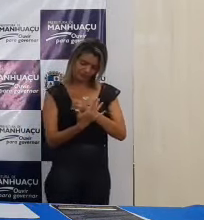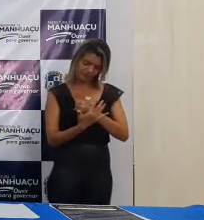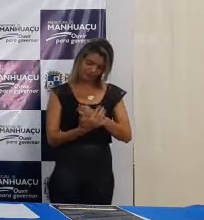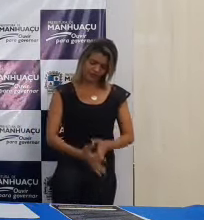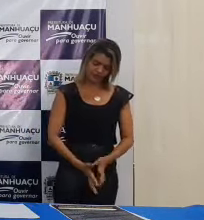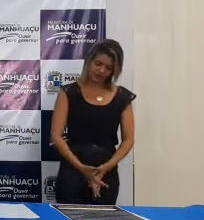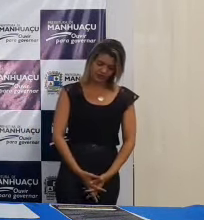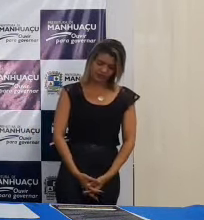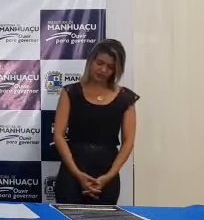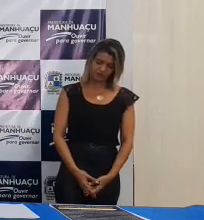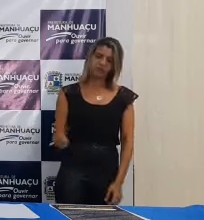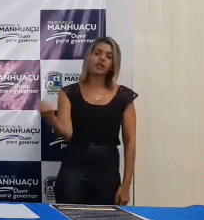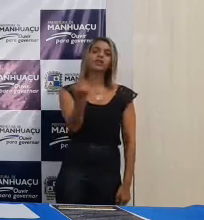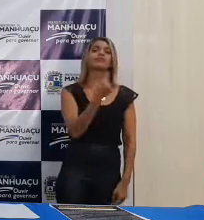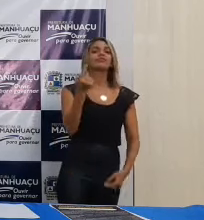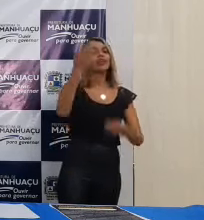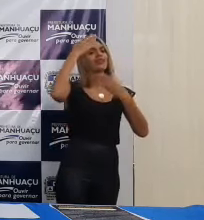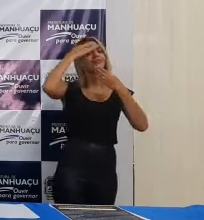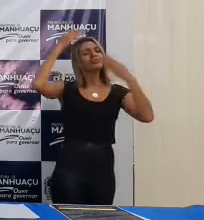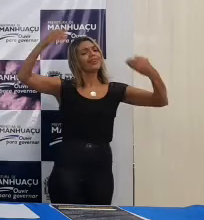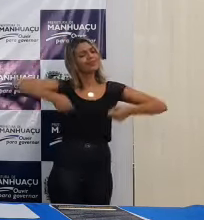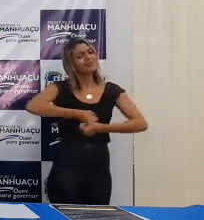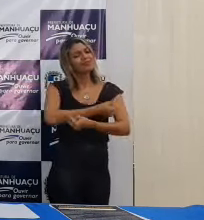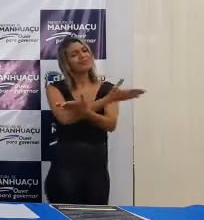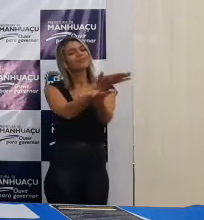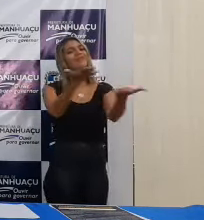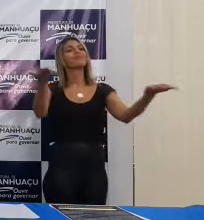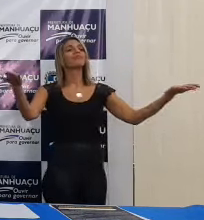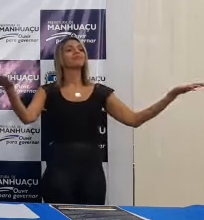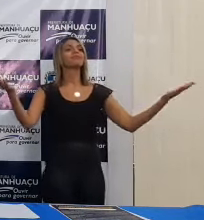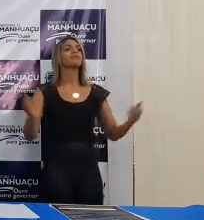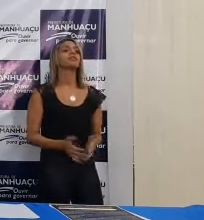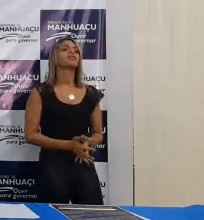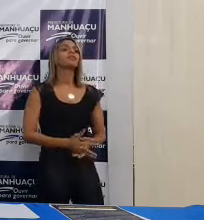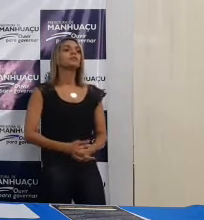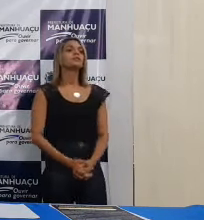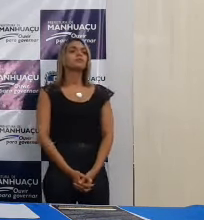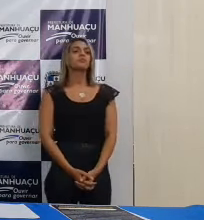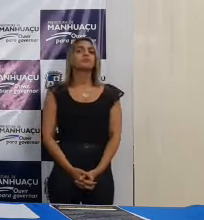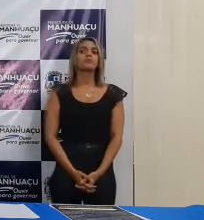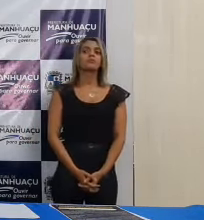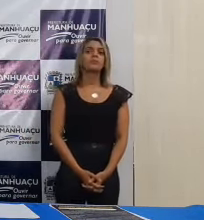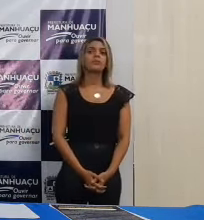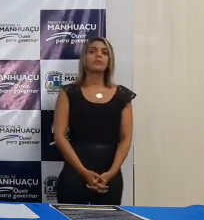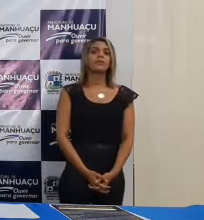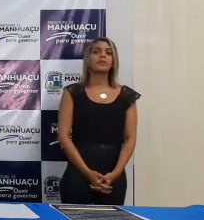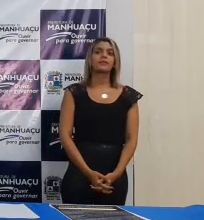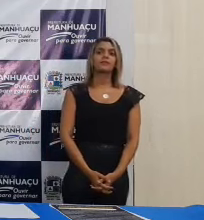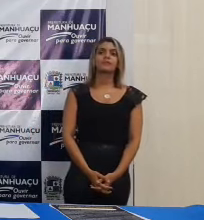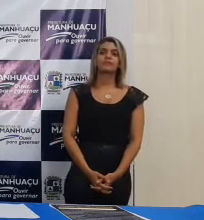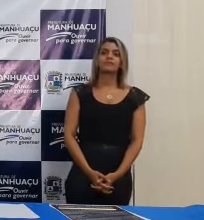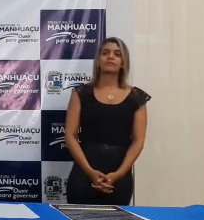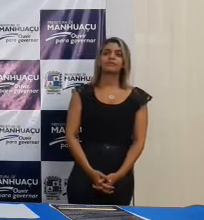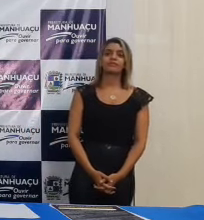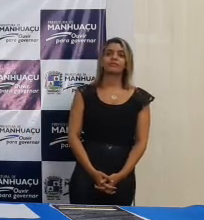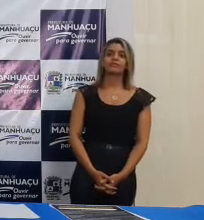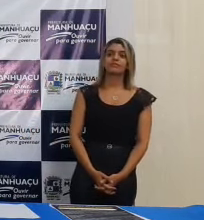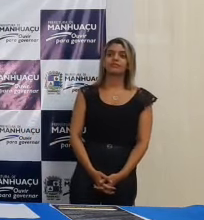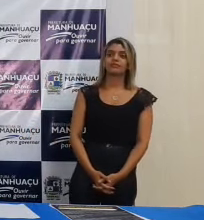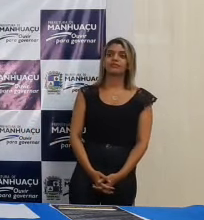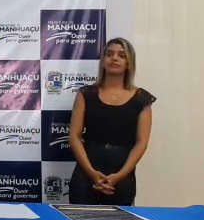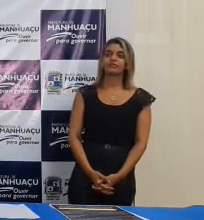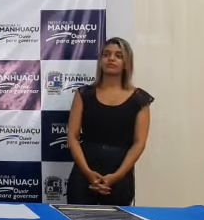Nós agradecemos a presença de toda a imprensa aqui presente, também comerciantes, autoridades locais. E neste momento, quero